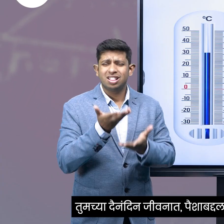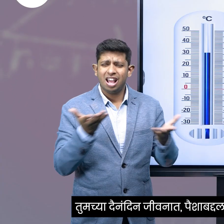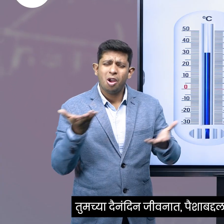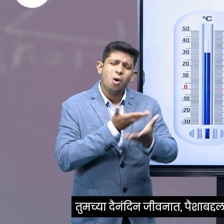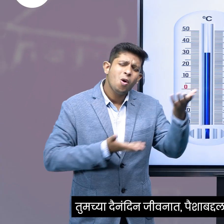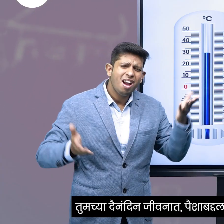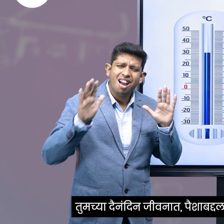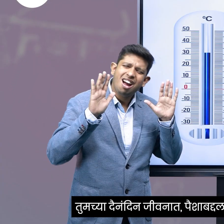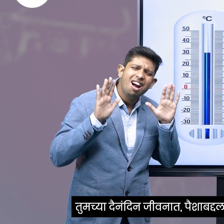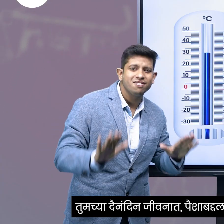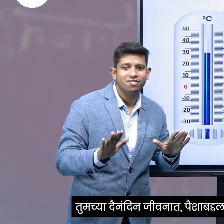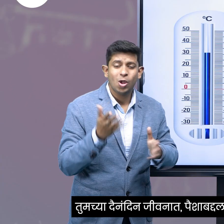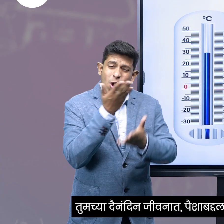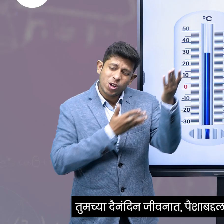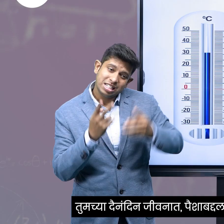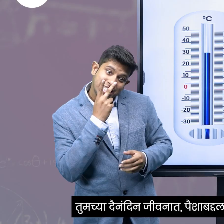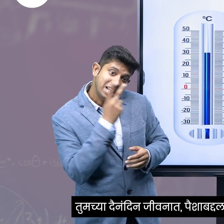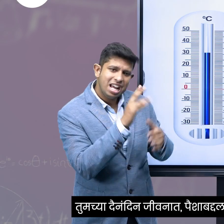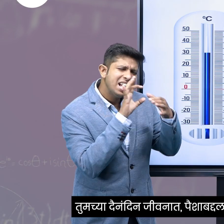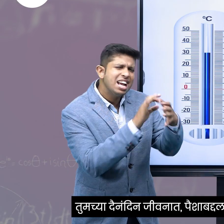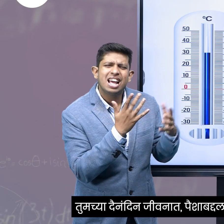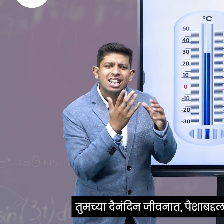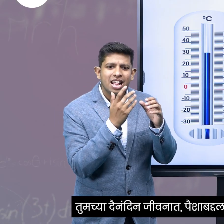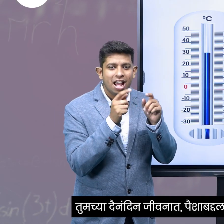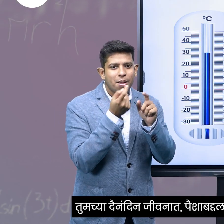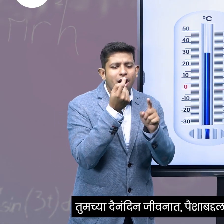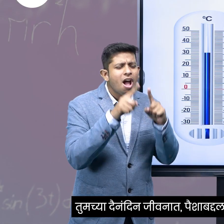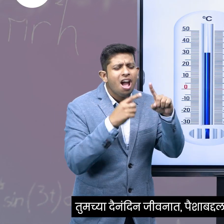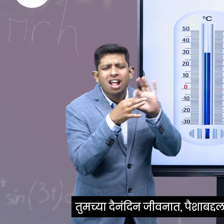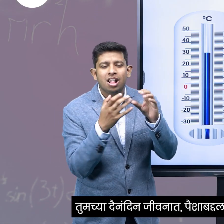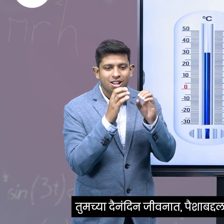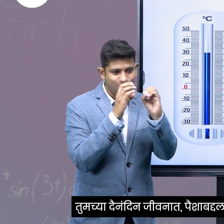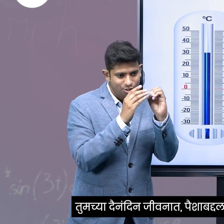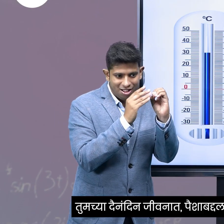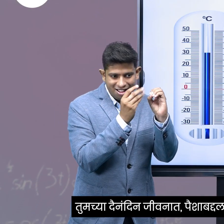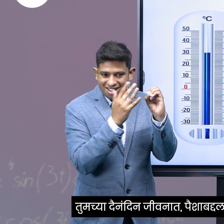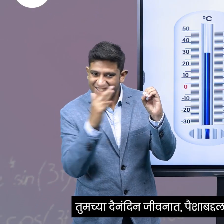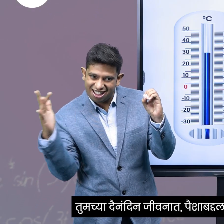तुमच्या दैनंदिन जीवनात पैशाबद्दल बोलताना तुम्हाला पूर्णांक दिसू शकतात.